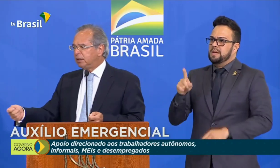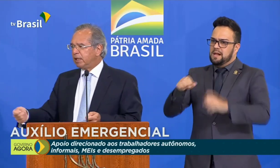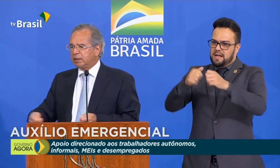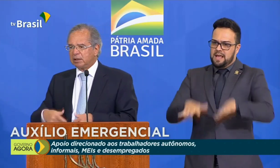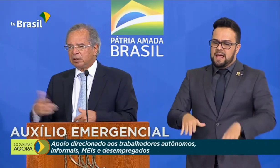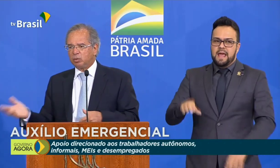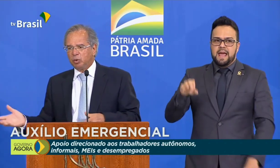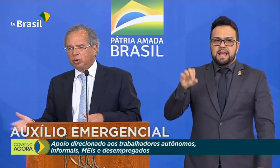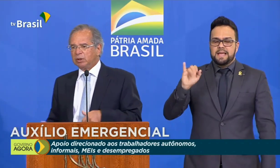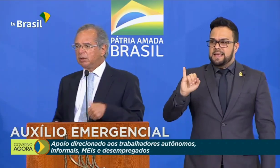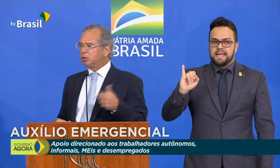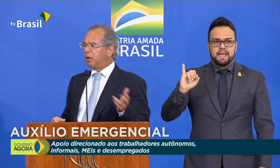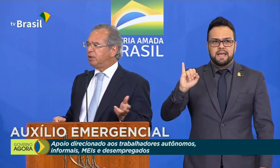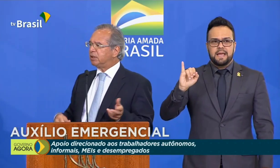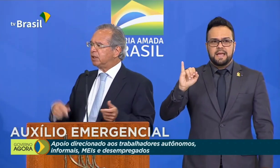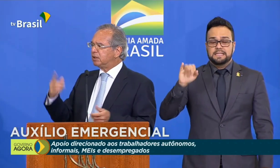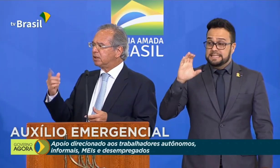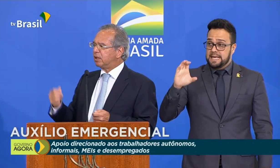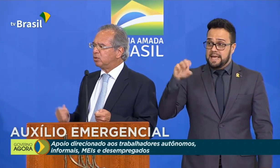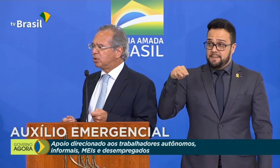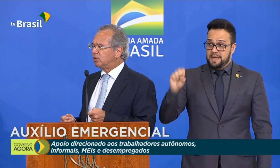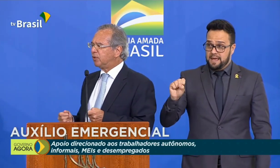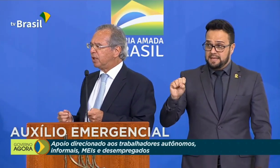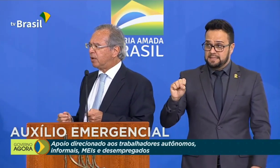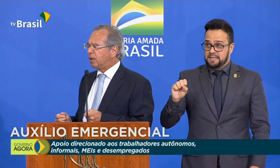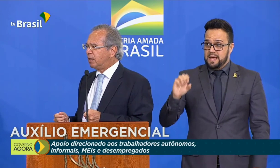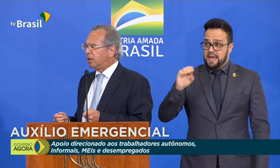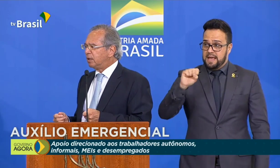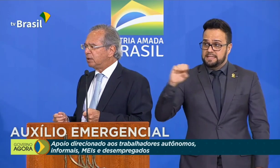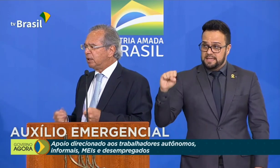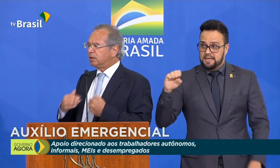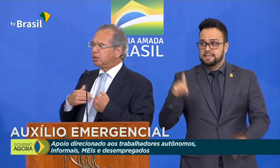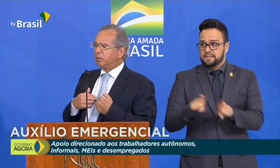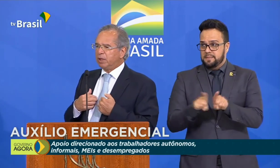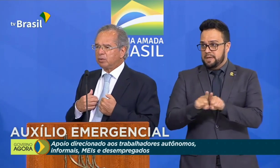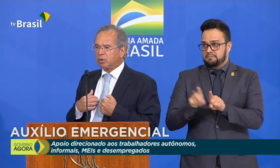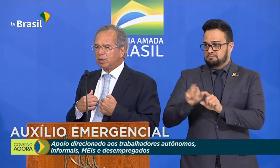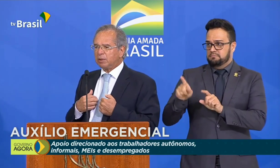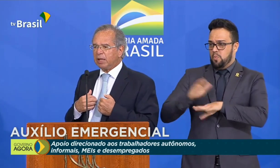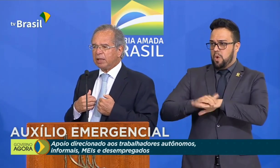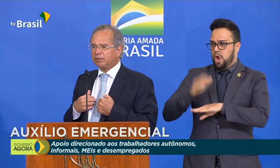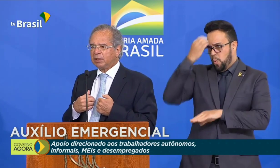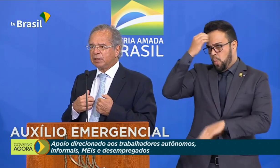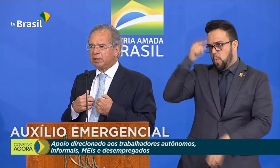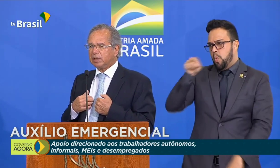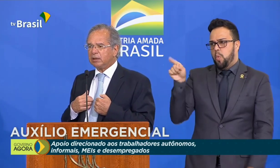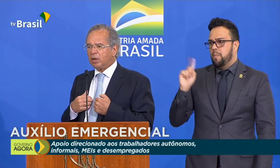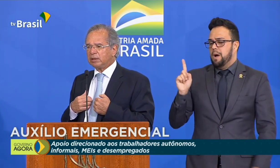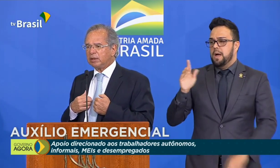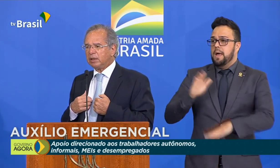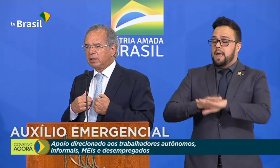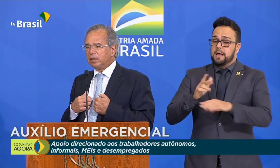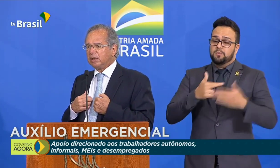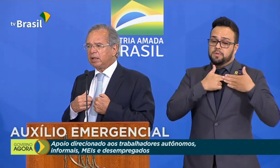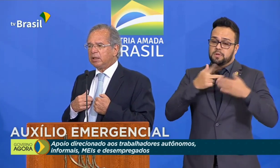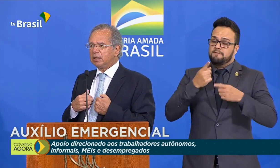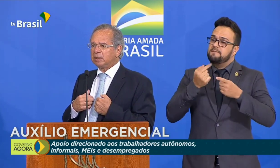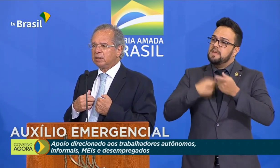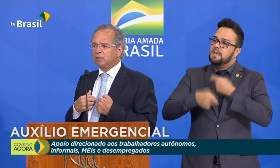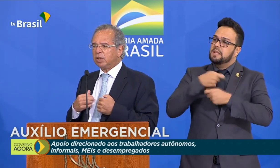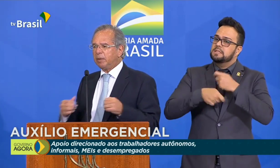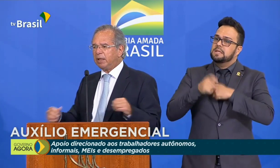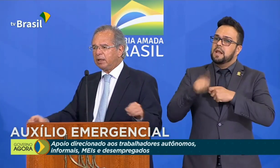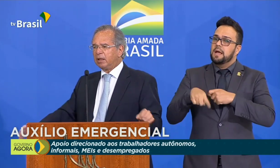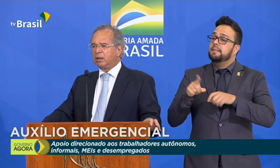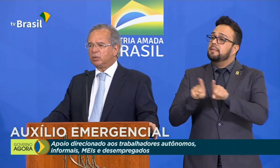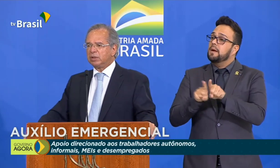do ISS, 5 mil municípios, mais 26 estados e o Distrito Federal. Teria sido uma irresponsabilidade financeira nossa e teria